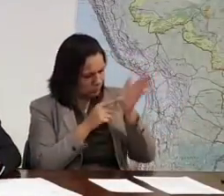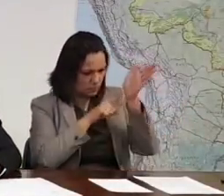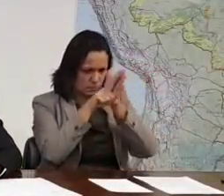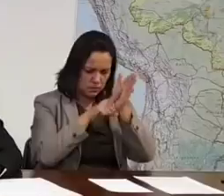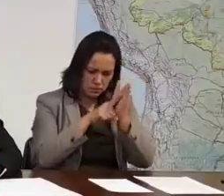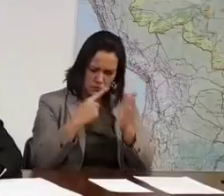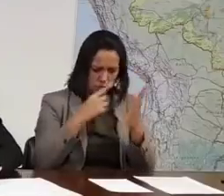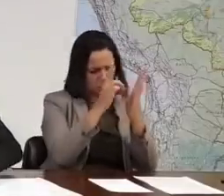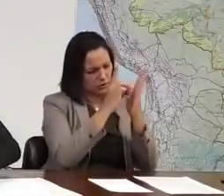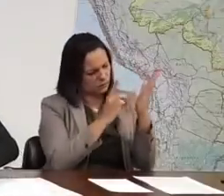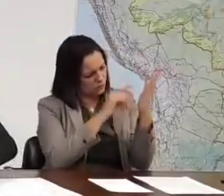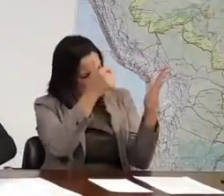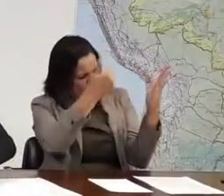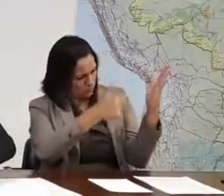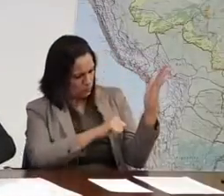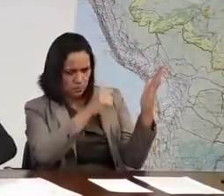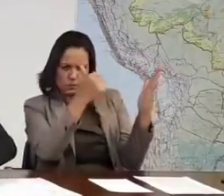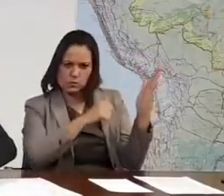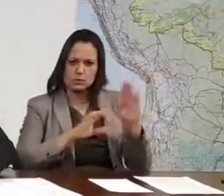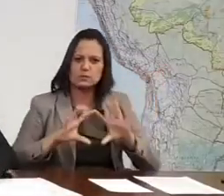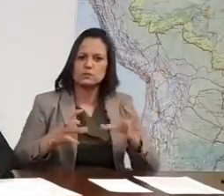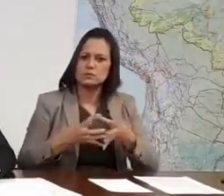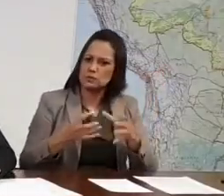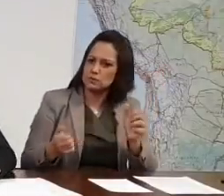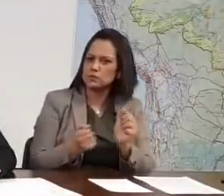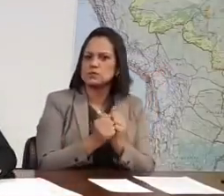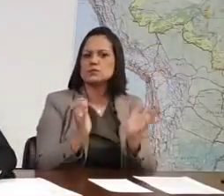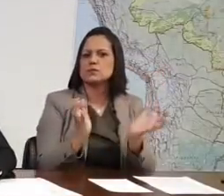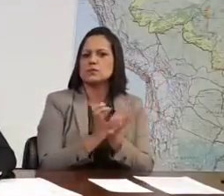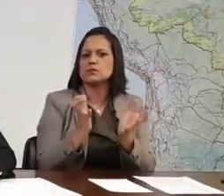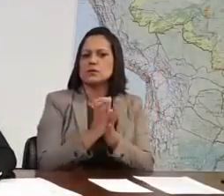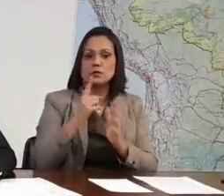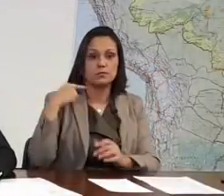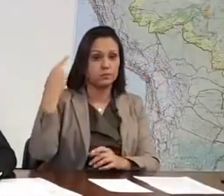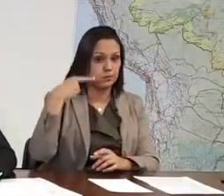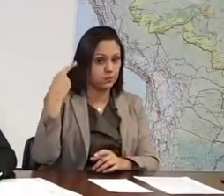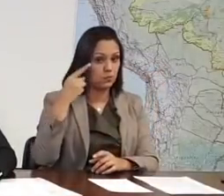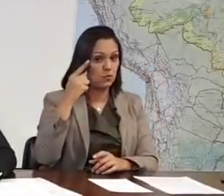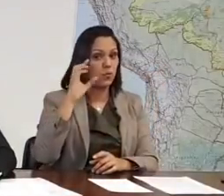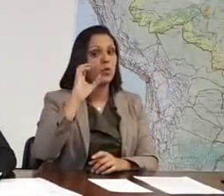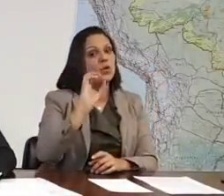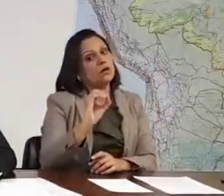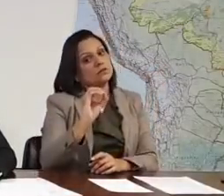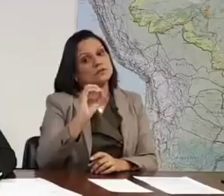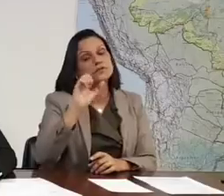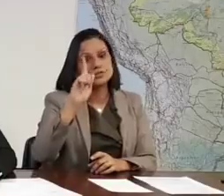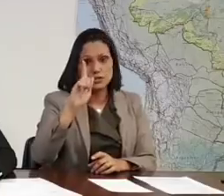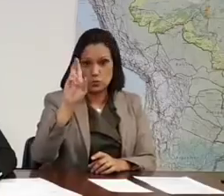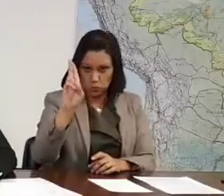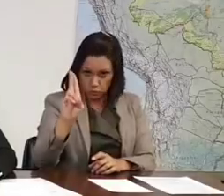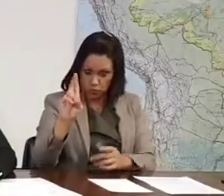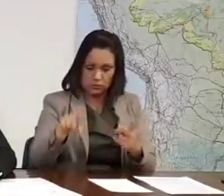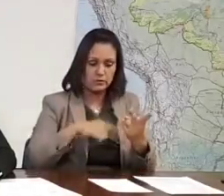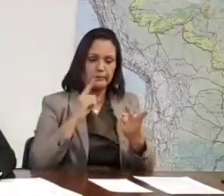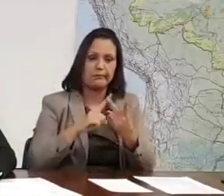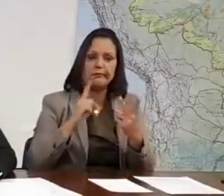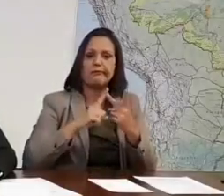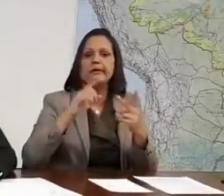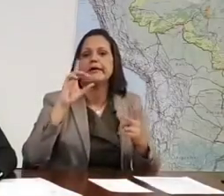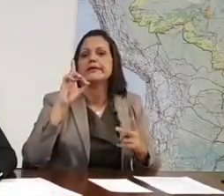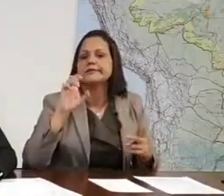juntamente com a Advocacia Geral da União, a Casa Civil, o Ministério da Justiça, a